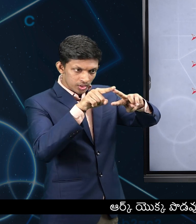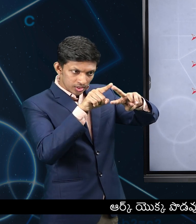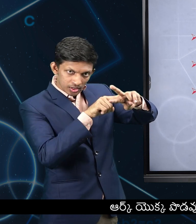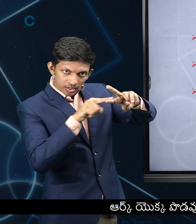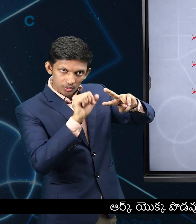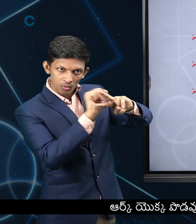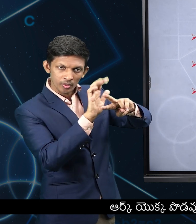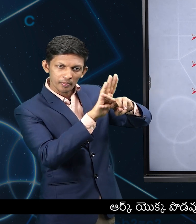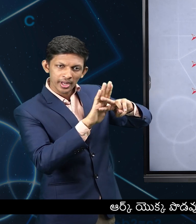వైశాల్యాన్ని లెక్కించండి.